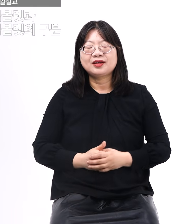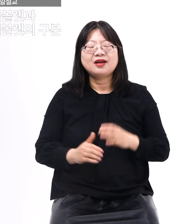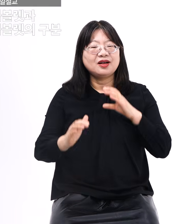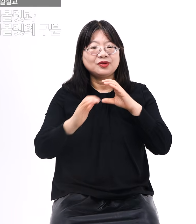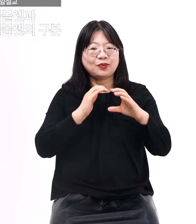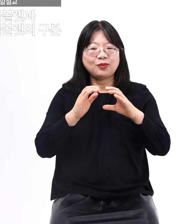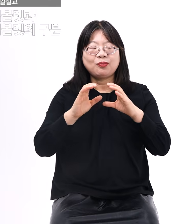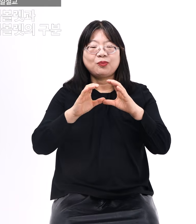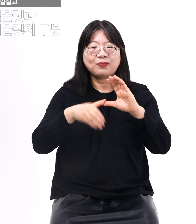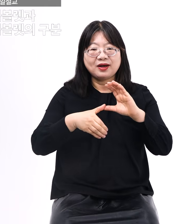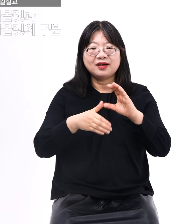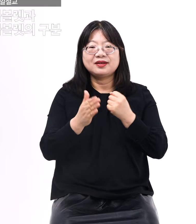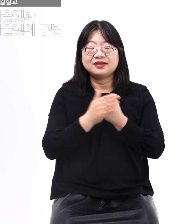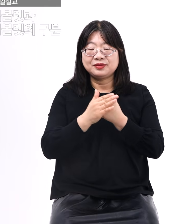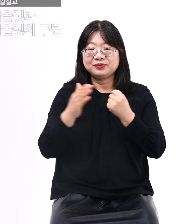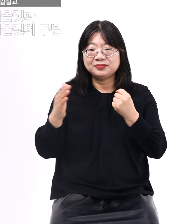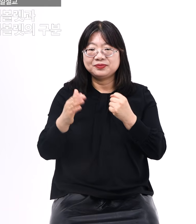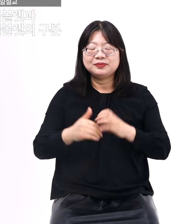안 되는 거죠.